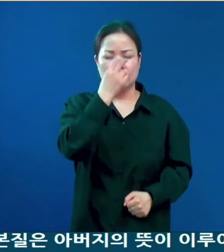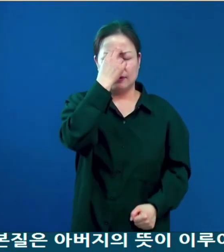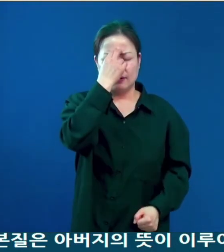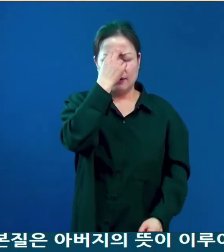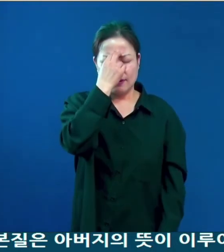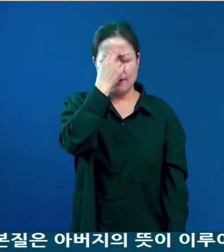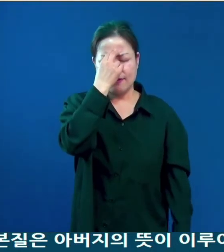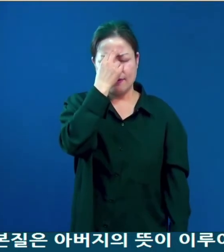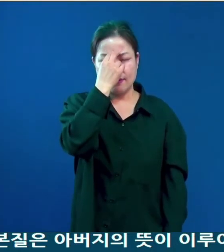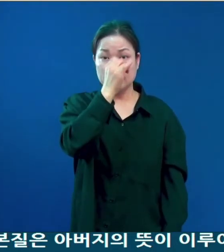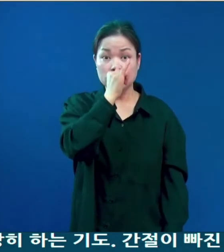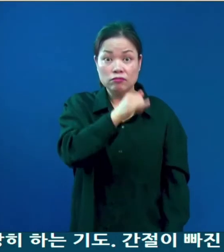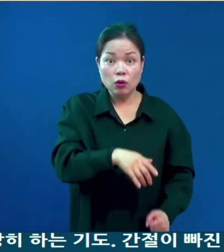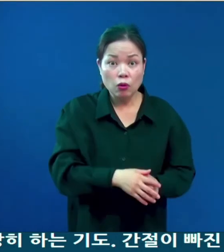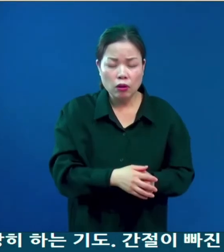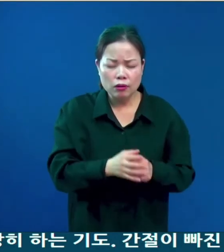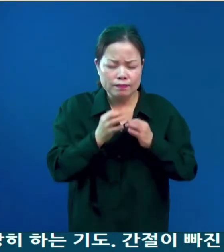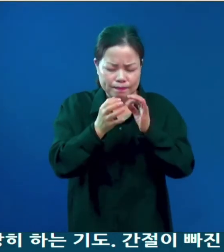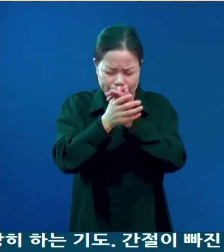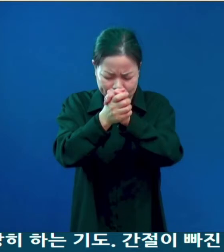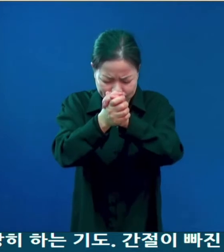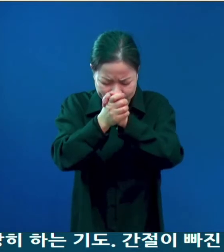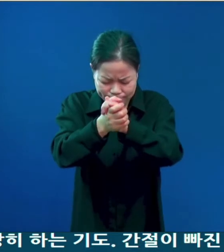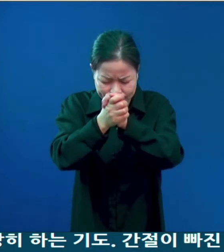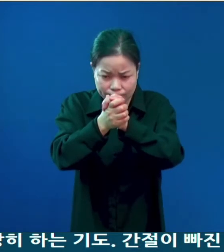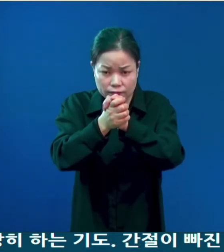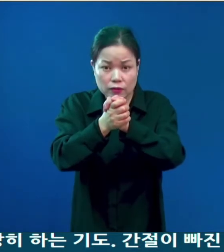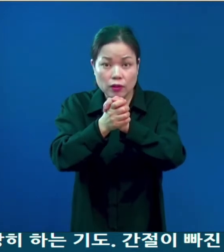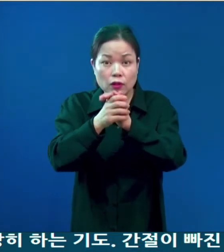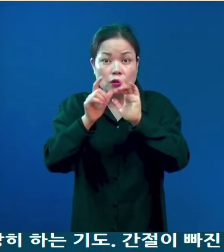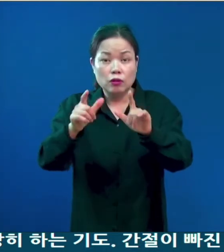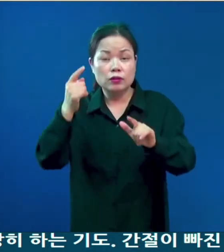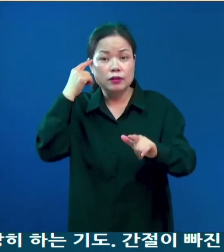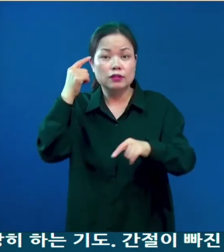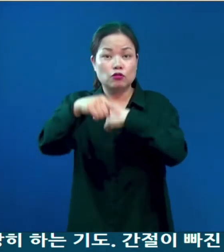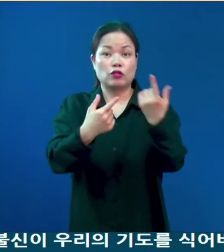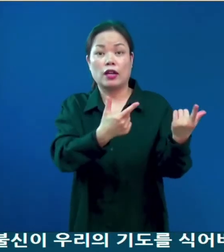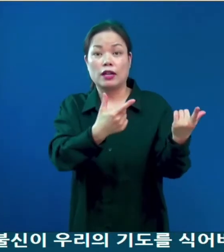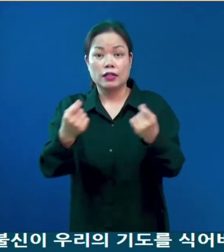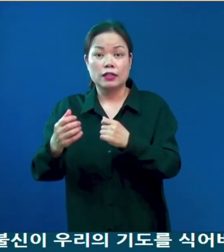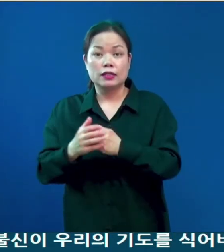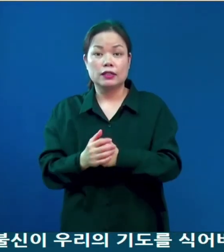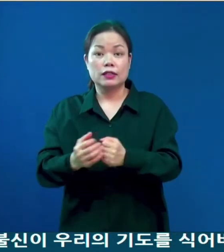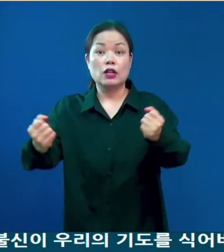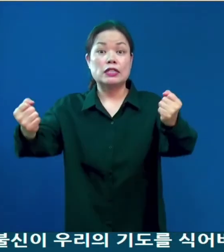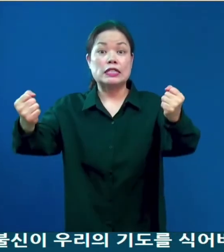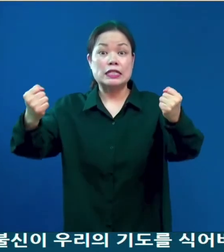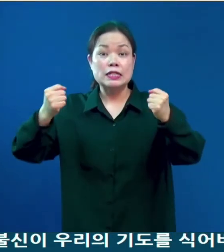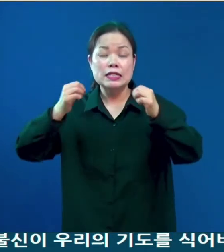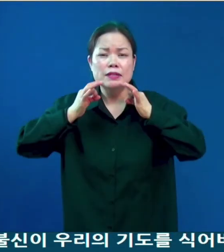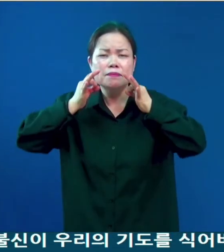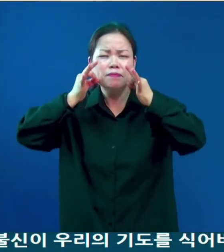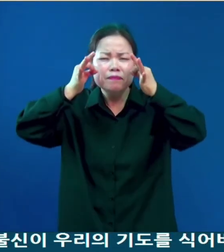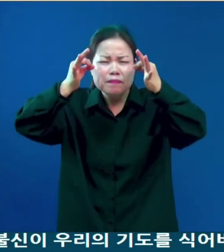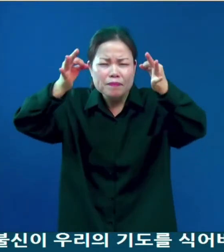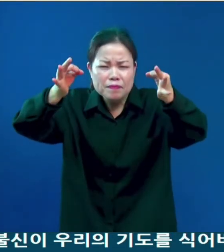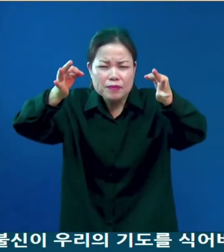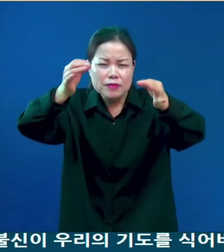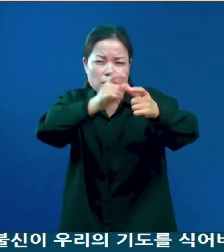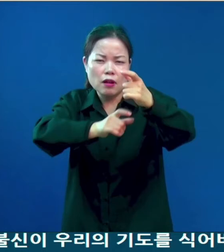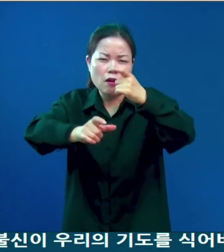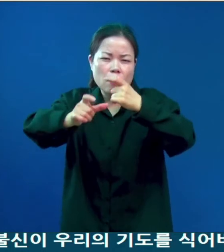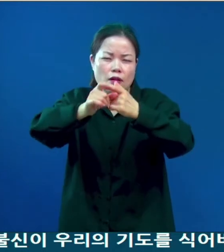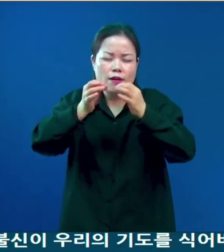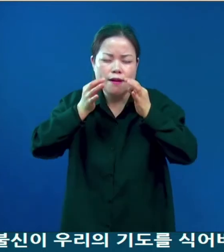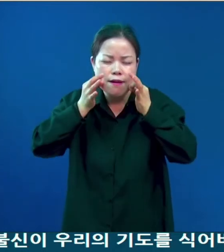것이죠. 힘쓰고 애써 더욱 간절히 한번 선포해 볼까요? 자, 시작. 힘쓰고 애써